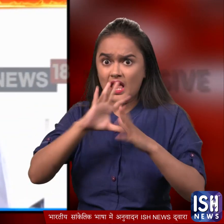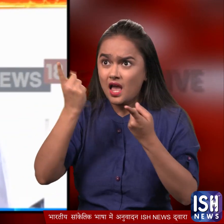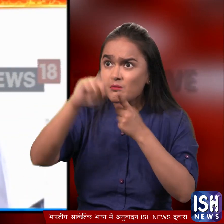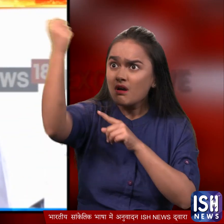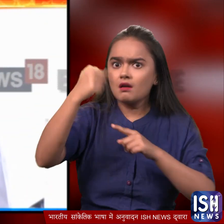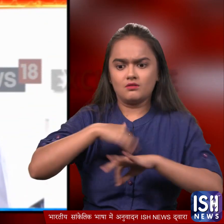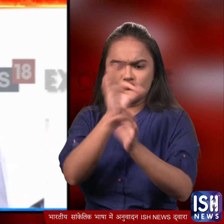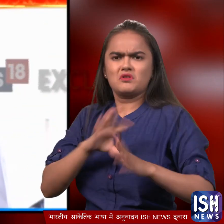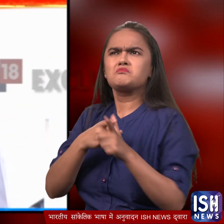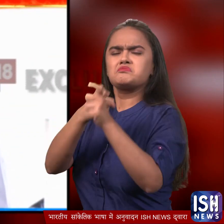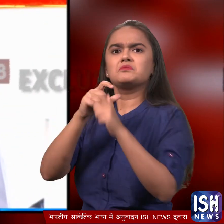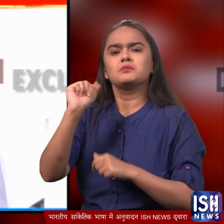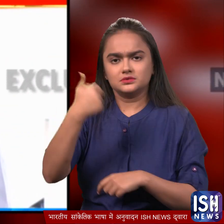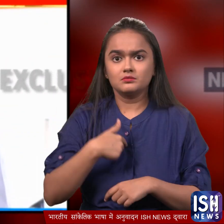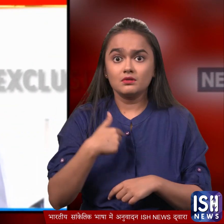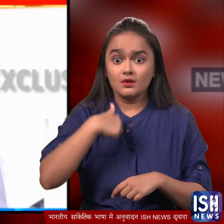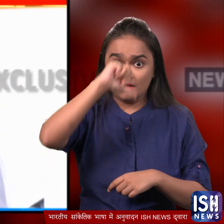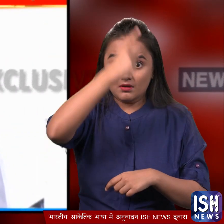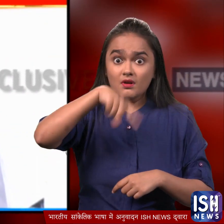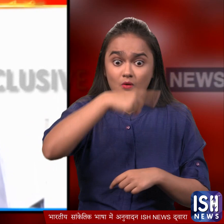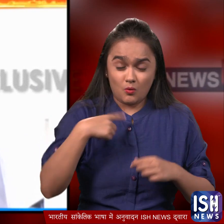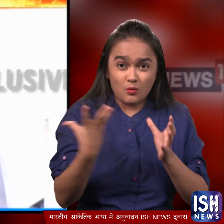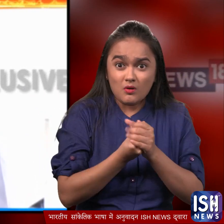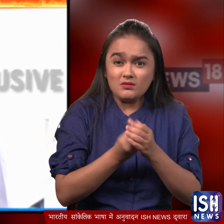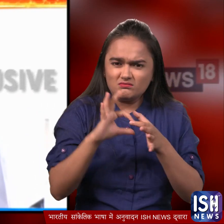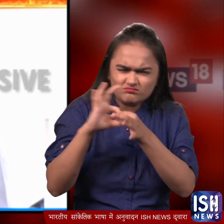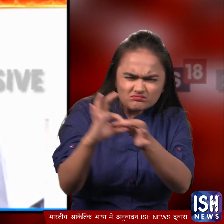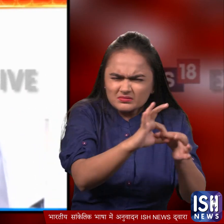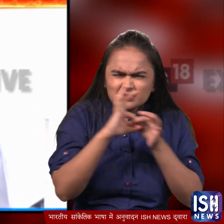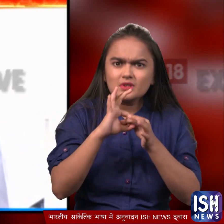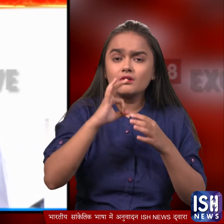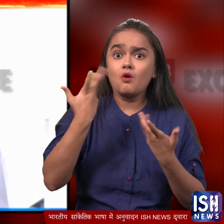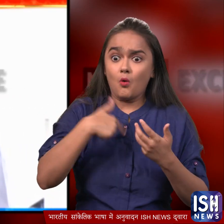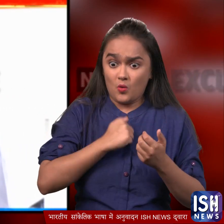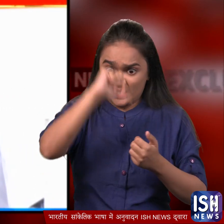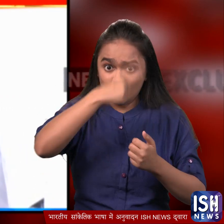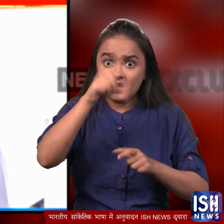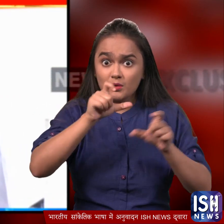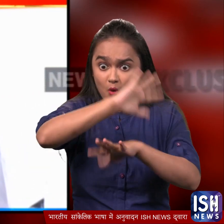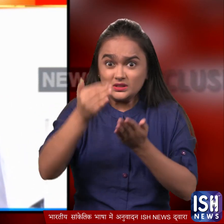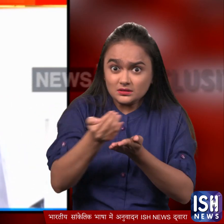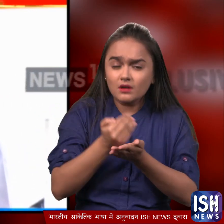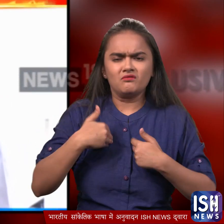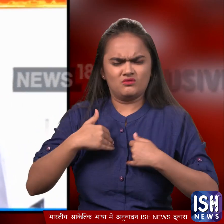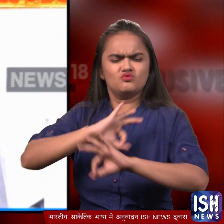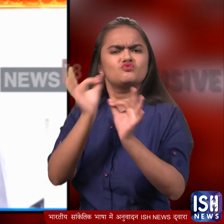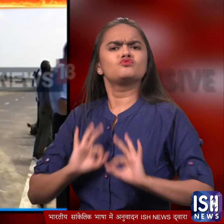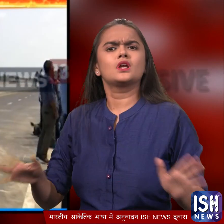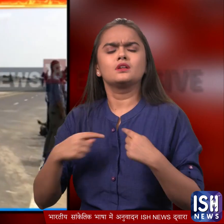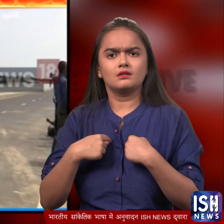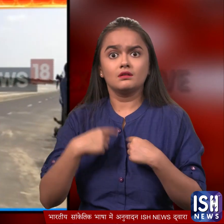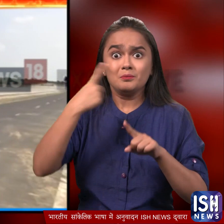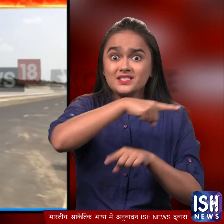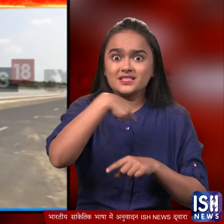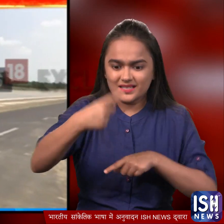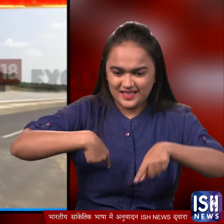के लिए हमेशा तैयार हैं। भारत अपनी एकता, संप्रभुता और अखंडता की रक्षा के लिए सदैव तैयार है।